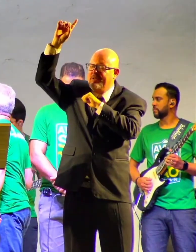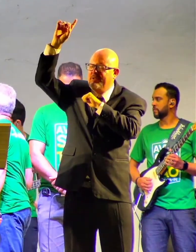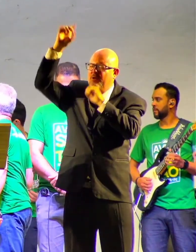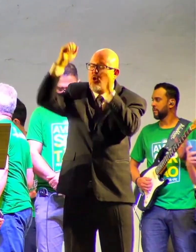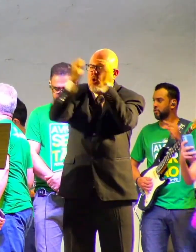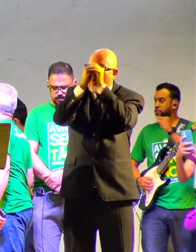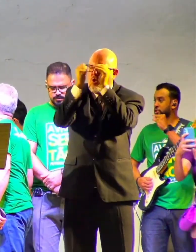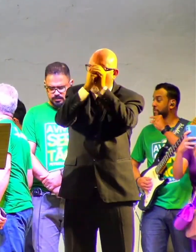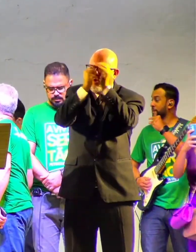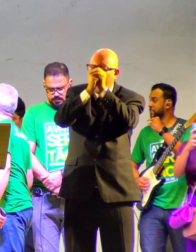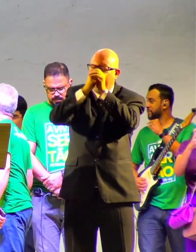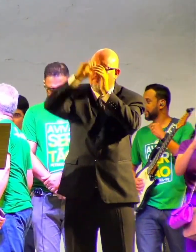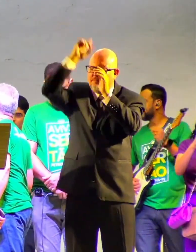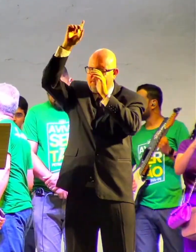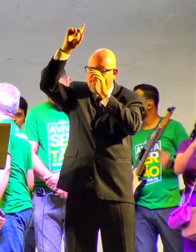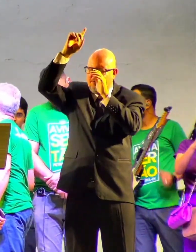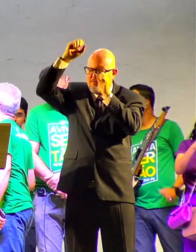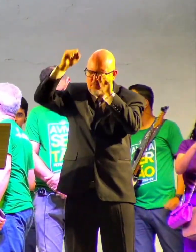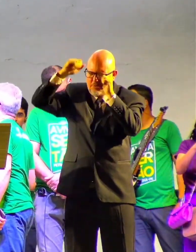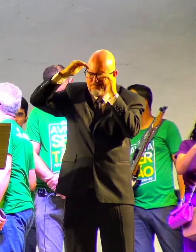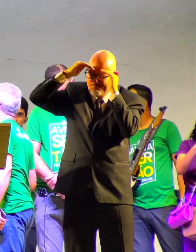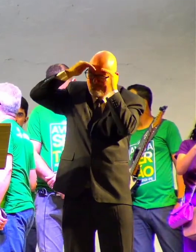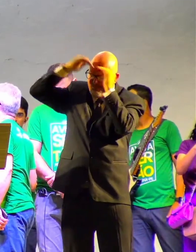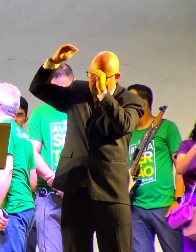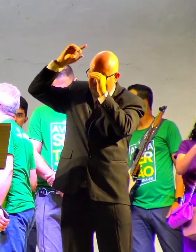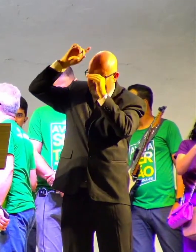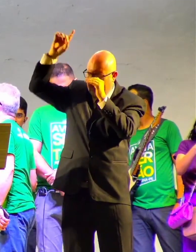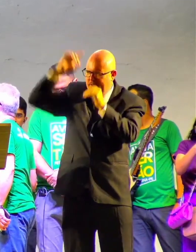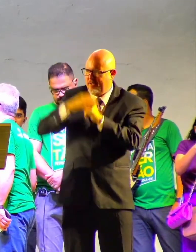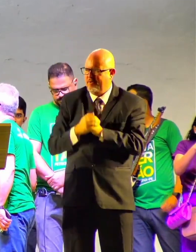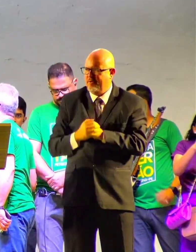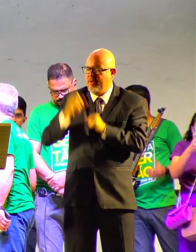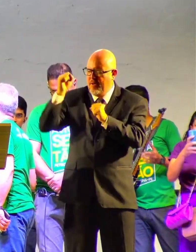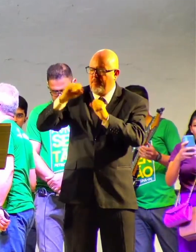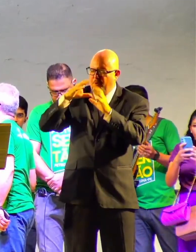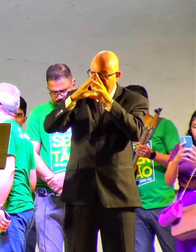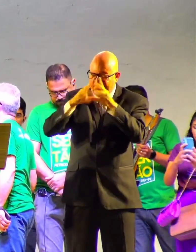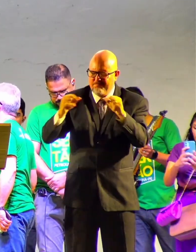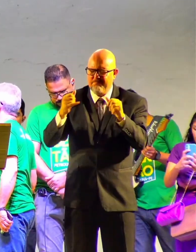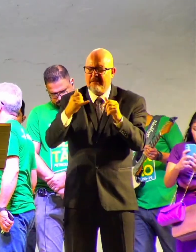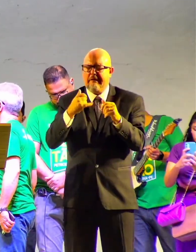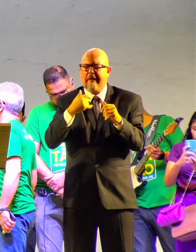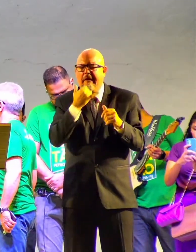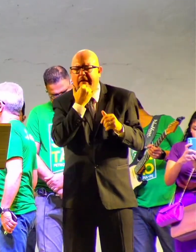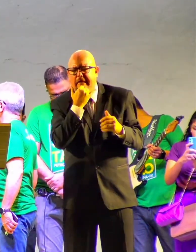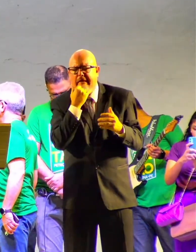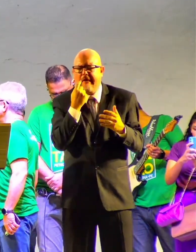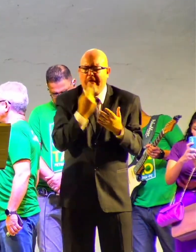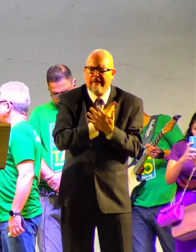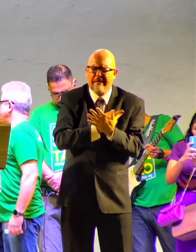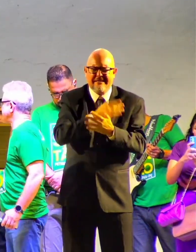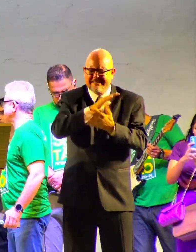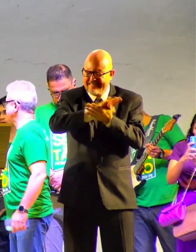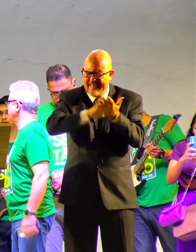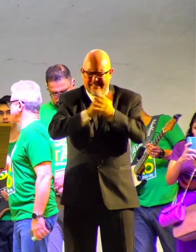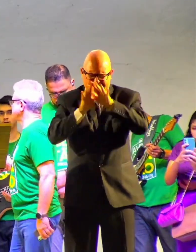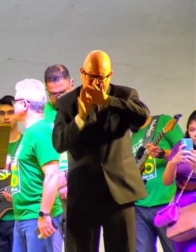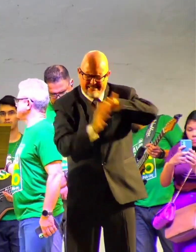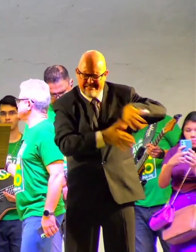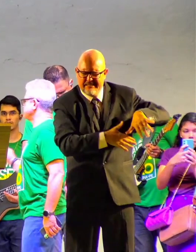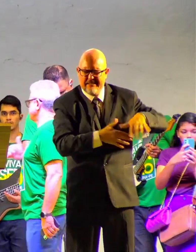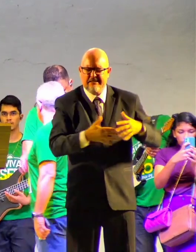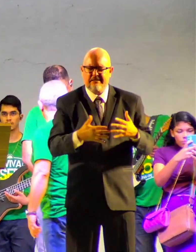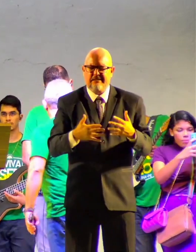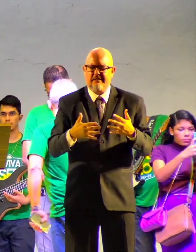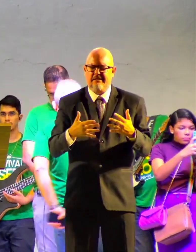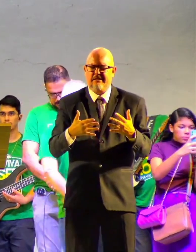que tu inclines o nosso coração para ti, que tu removas todas as desculpas, que tu removas,